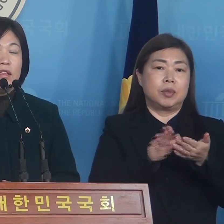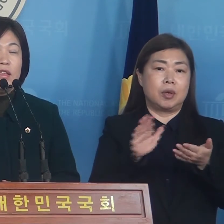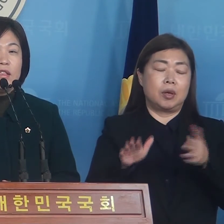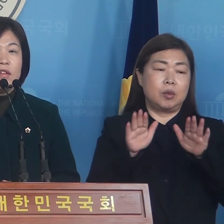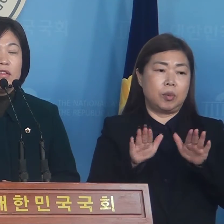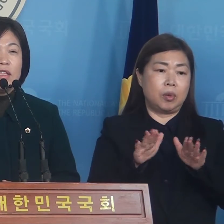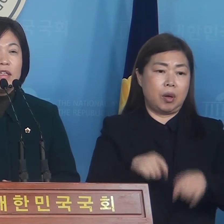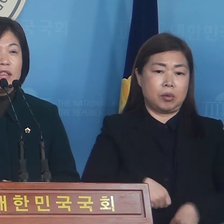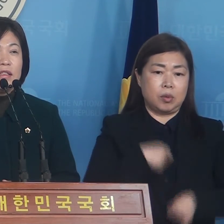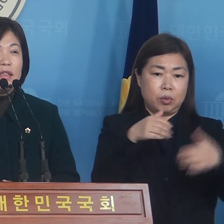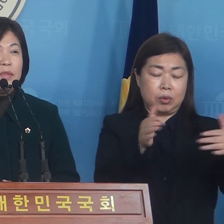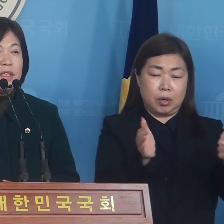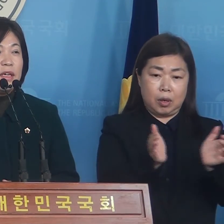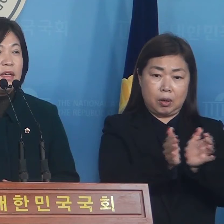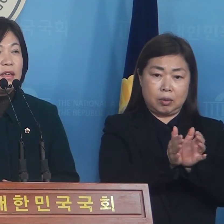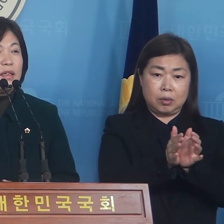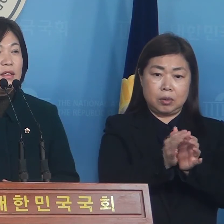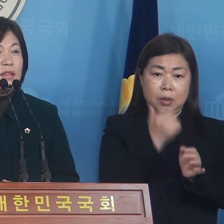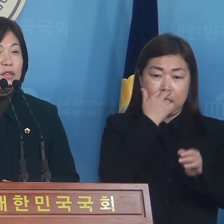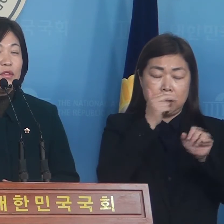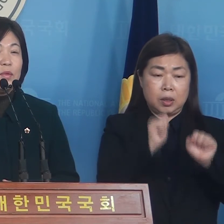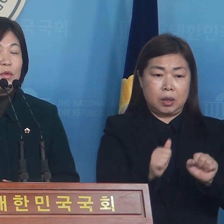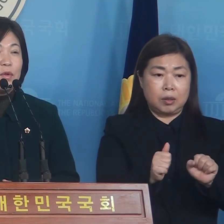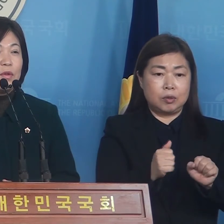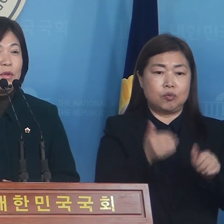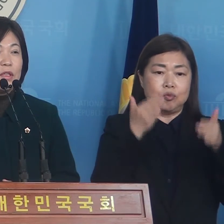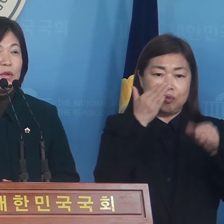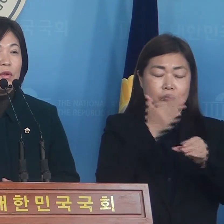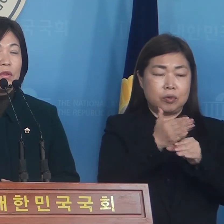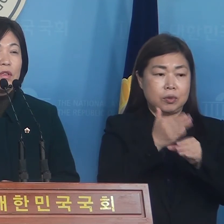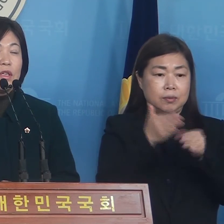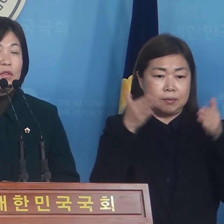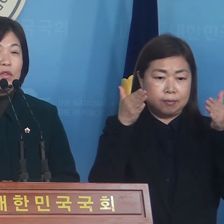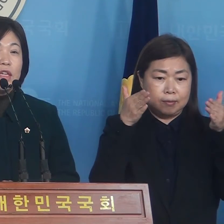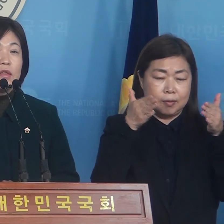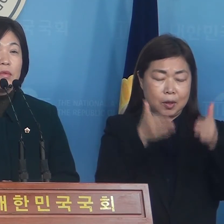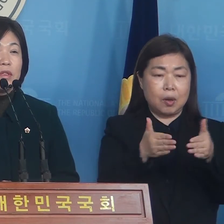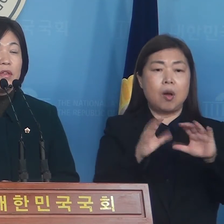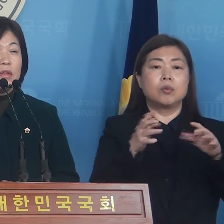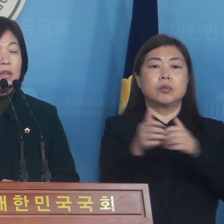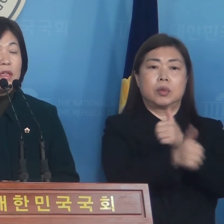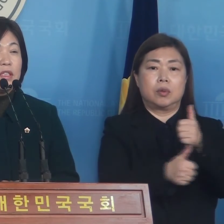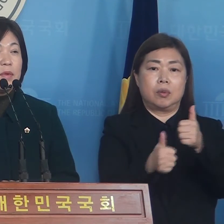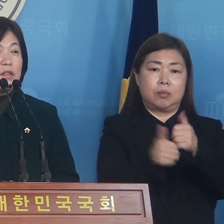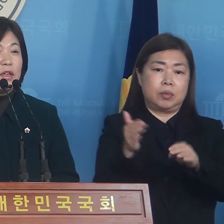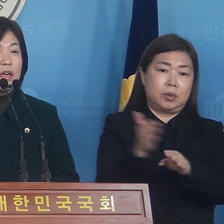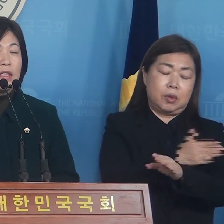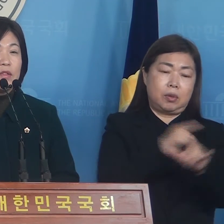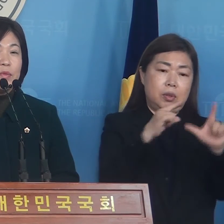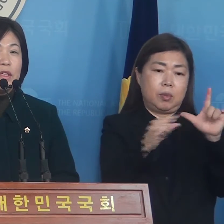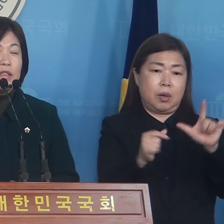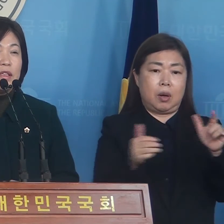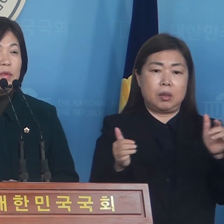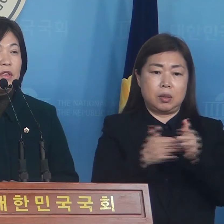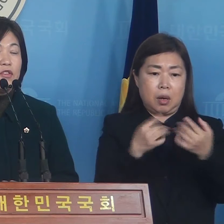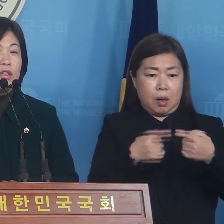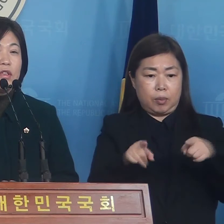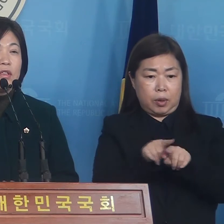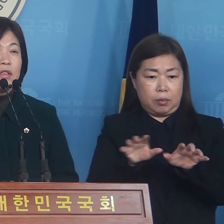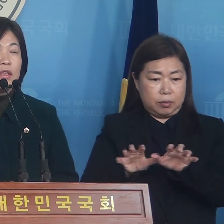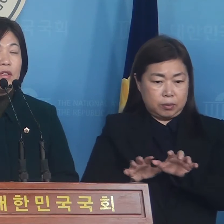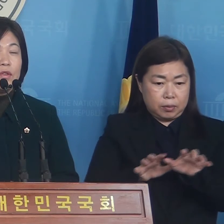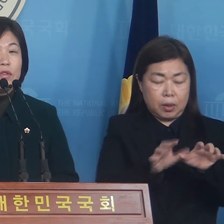이번에 정의당은 이제 민생을 중심으로 계속 국회에서부터 지방의회가 같이 움직였는데